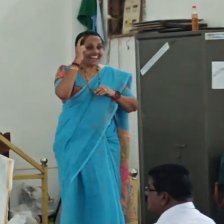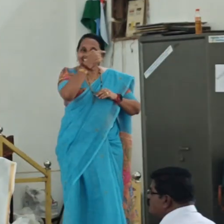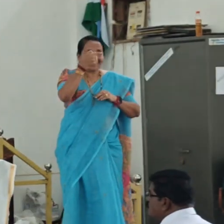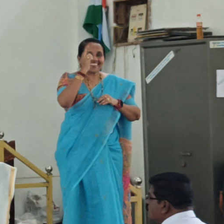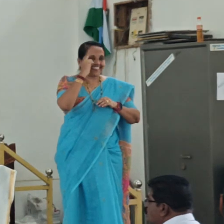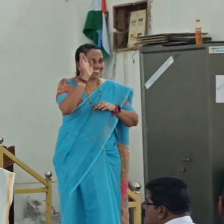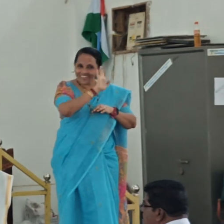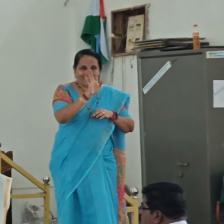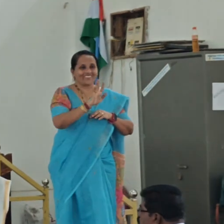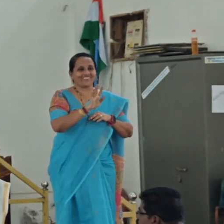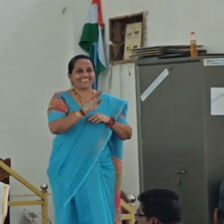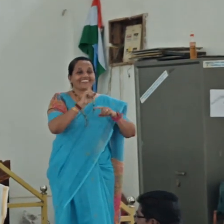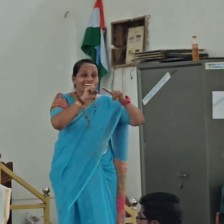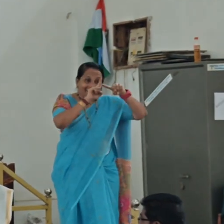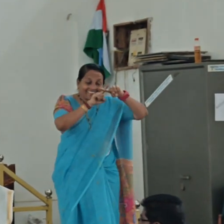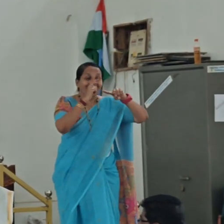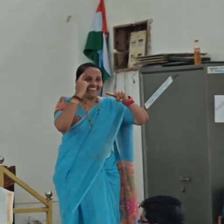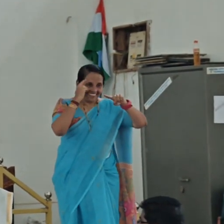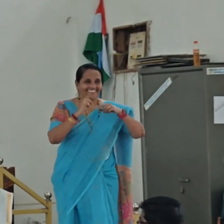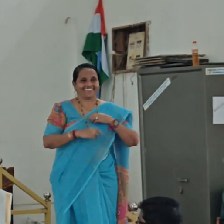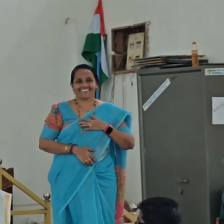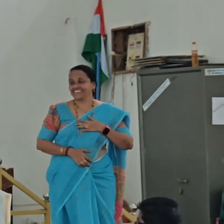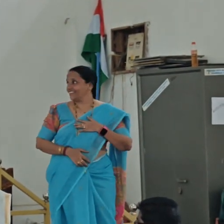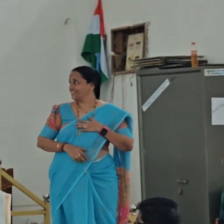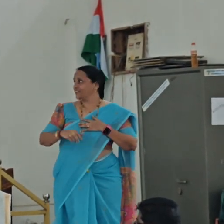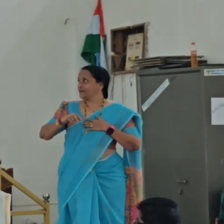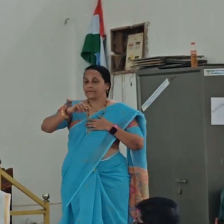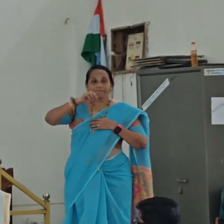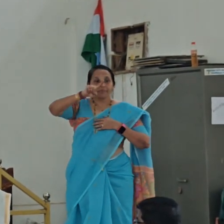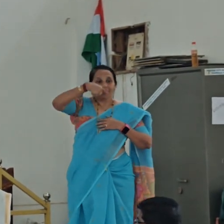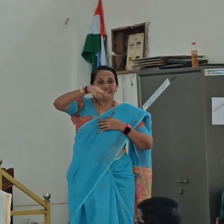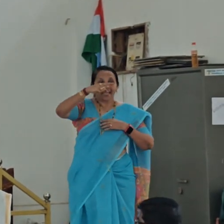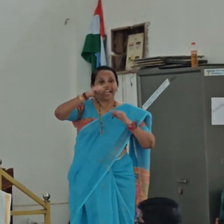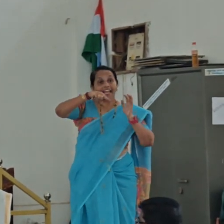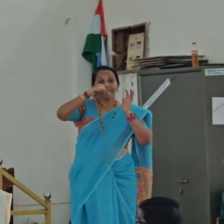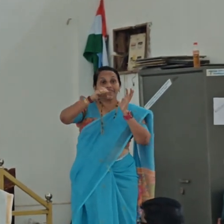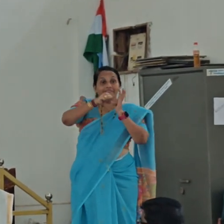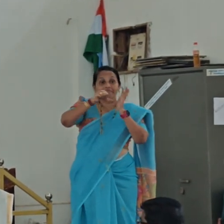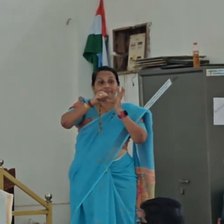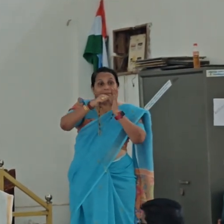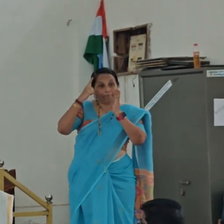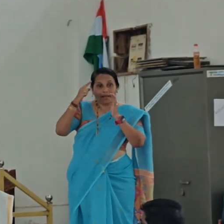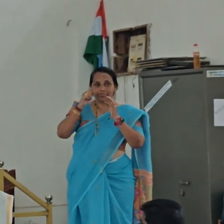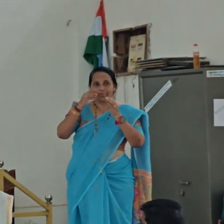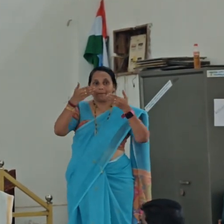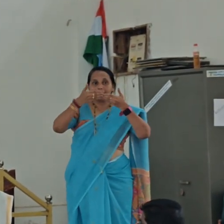తప్పింది. మేము రోడ్ సేఫ్టీ మీటింగ్ పెడతాం. ప్రతి నెల ఎస్పీ నుంచి ఒక రిపోర్ట్ వస్తుంది.